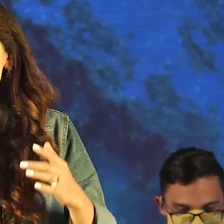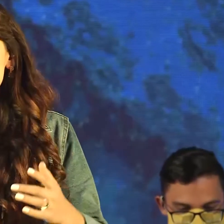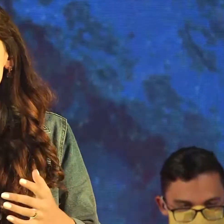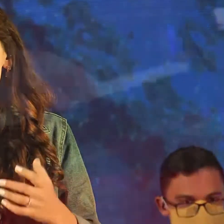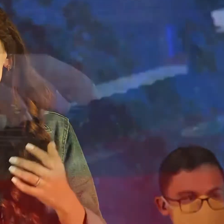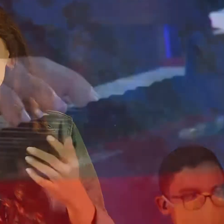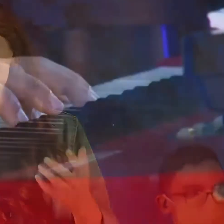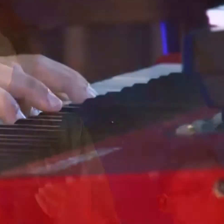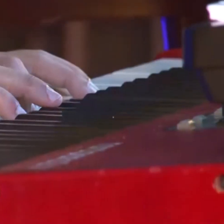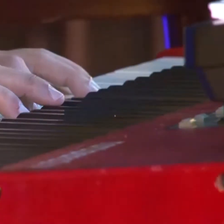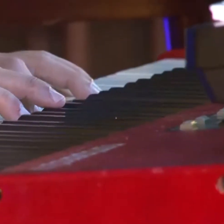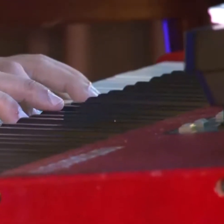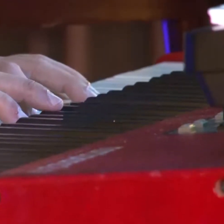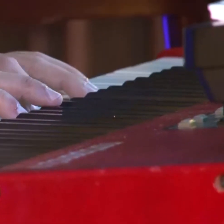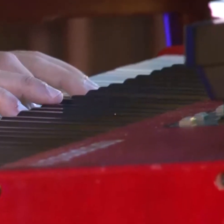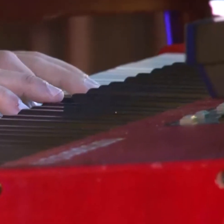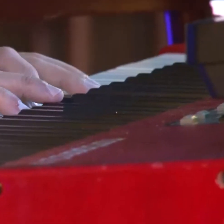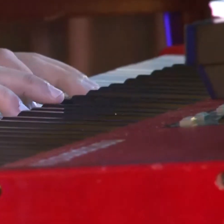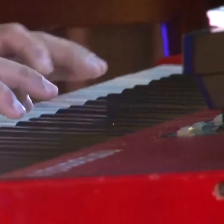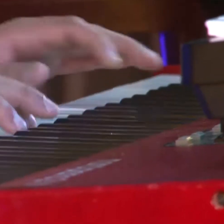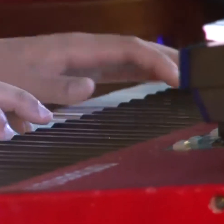Escolho a Ti, Senhor.